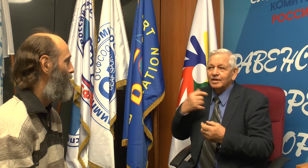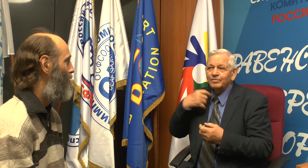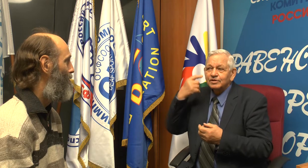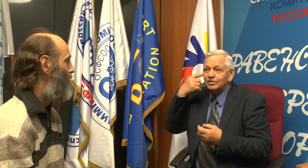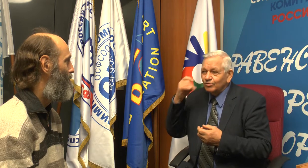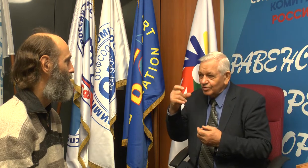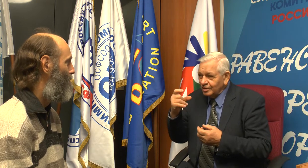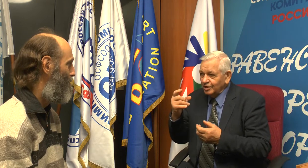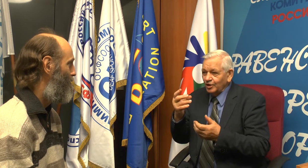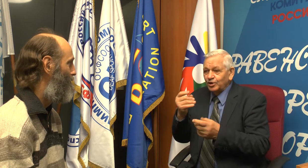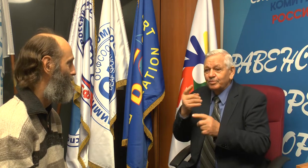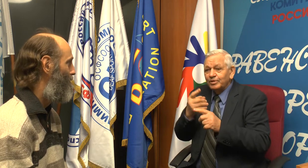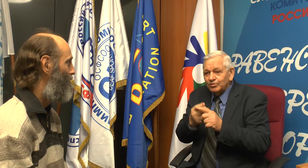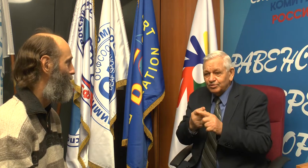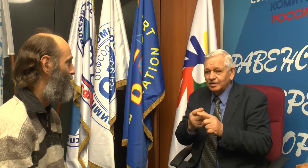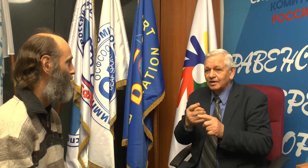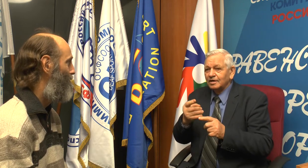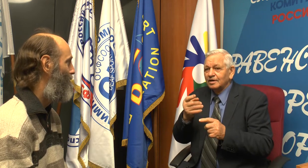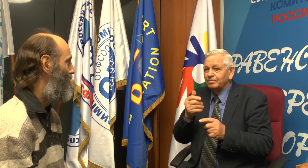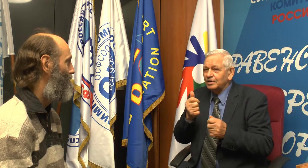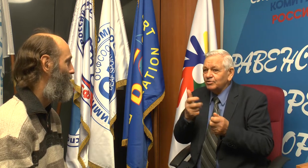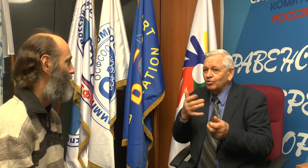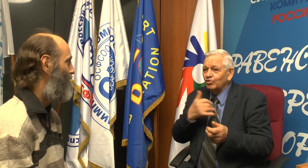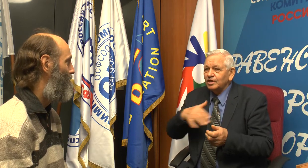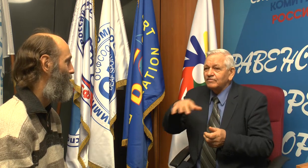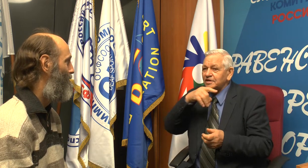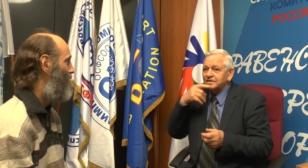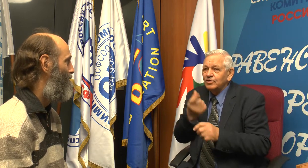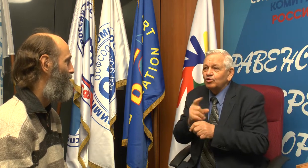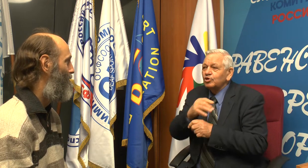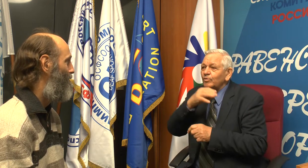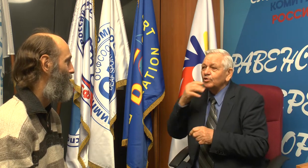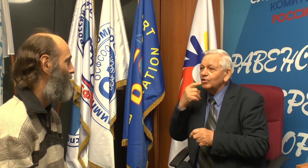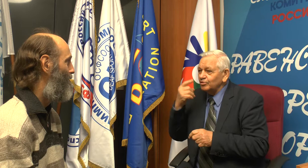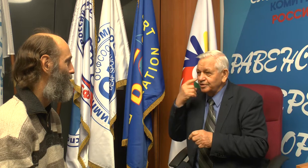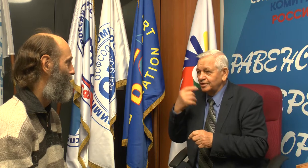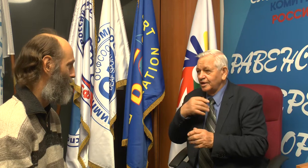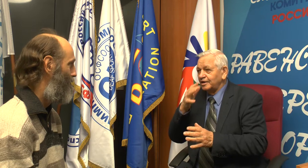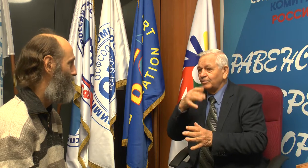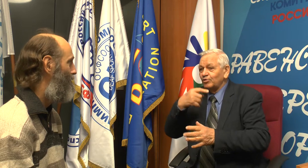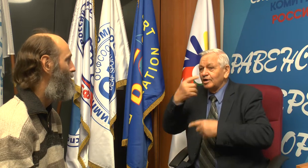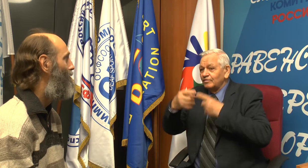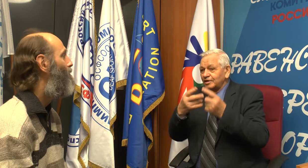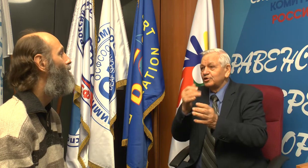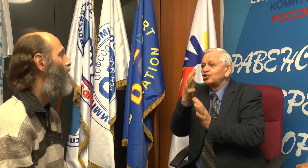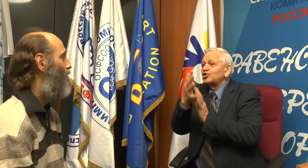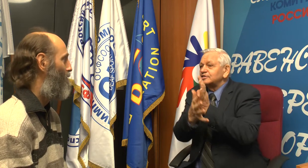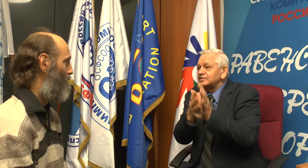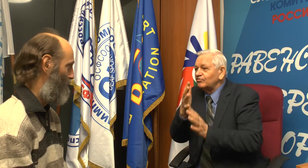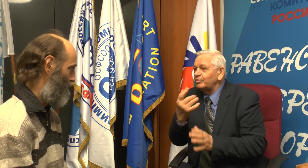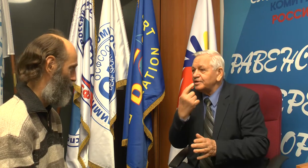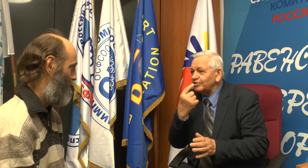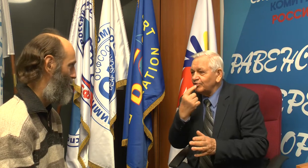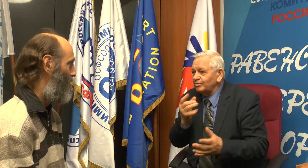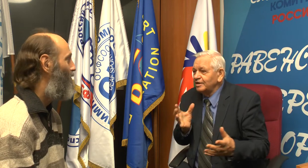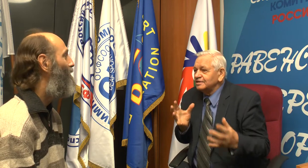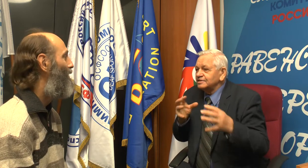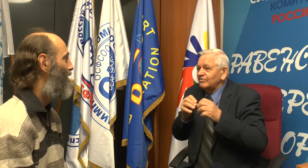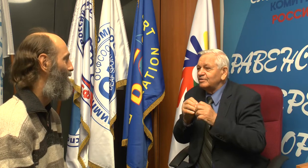мне слух. И плюс, поскольку у нас в России очень много глухих, я буду говорить и с жестовым языком,